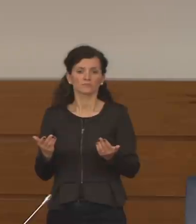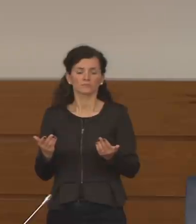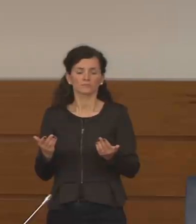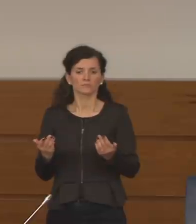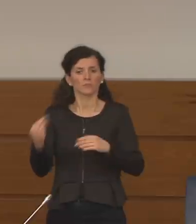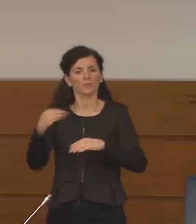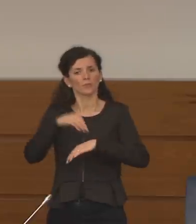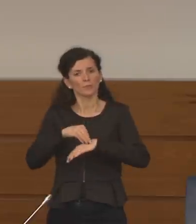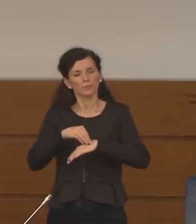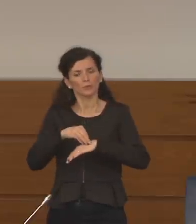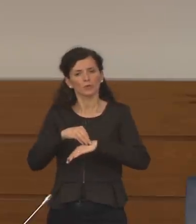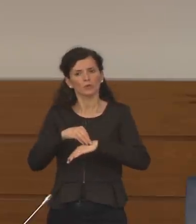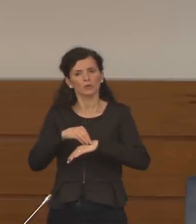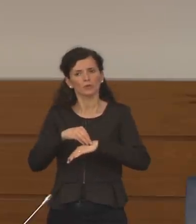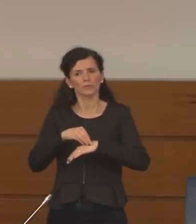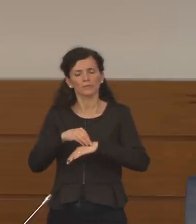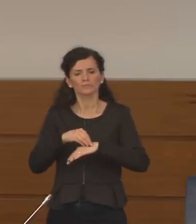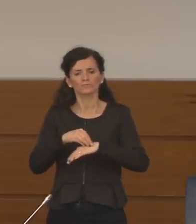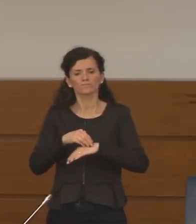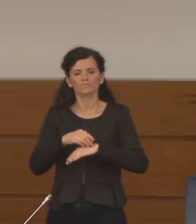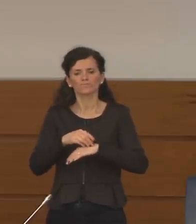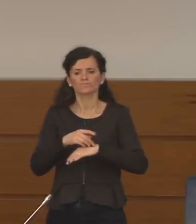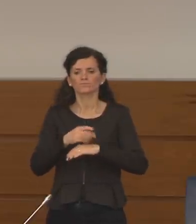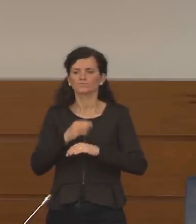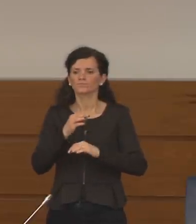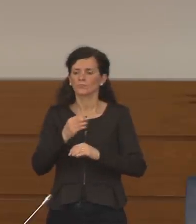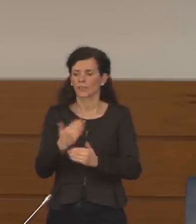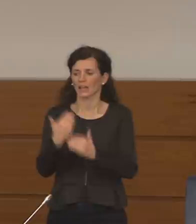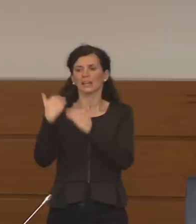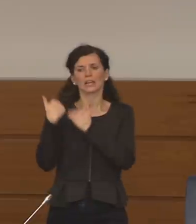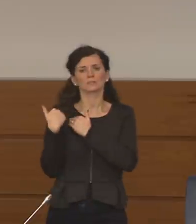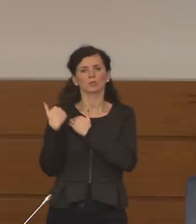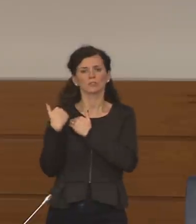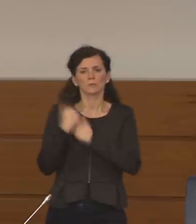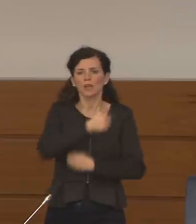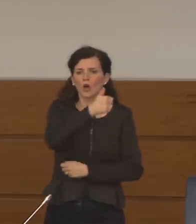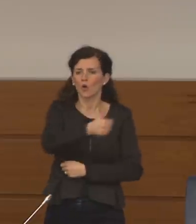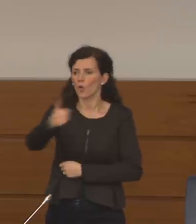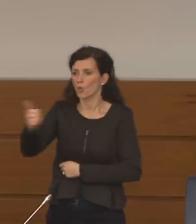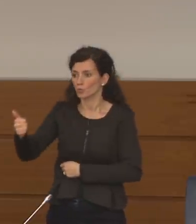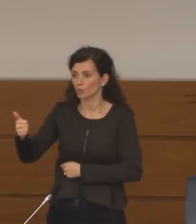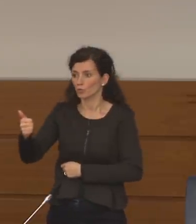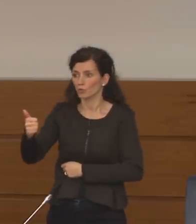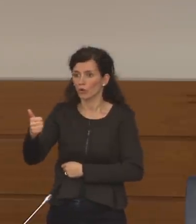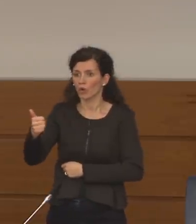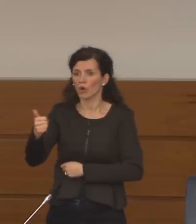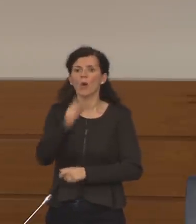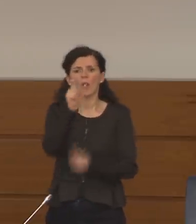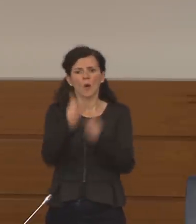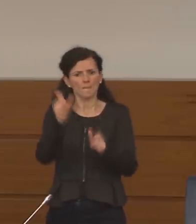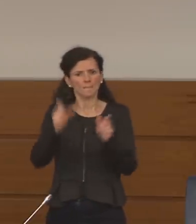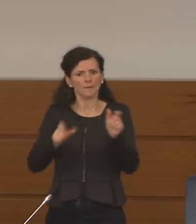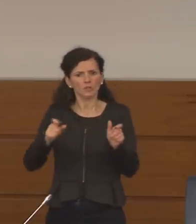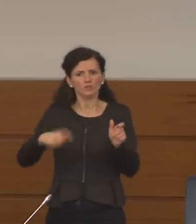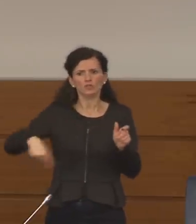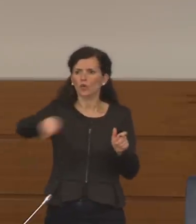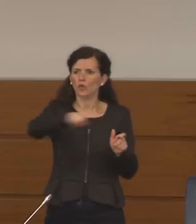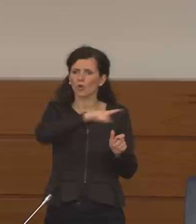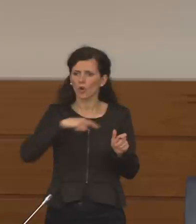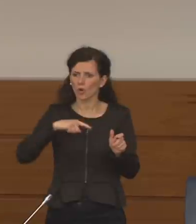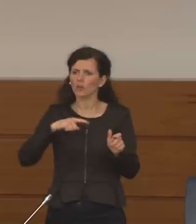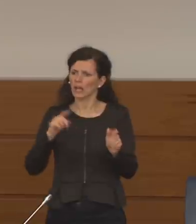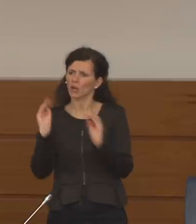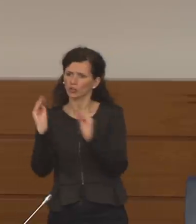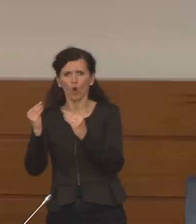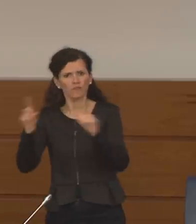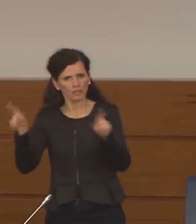di responsabilità di ognuno di noi perchè anche quelli più giovani sono siamo chiamati a proteggere